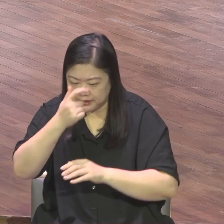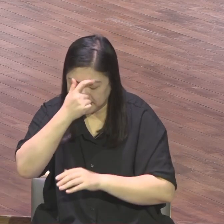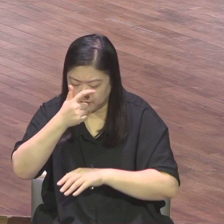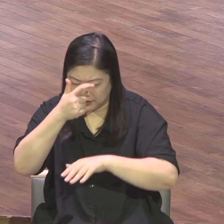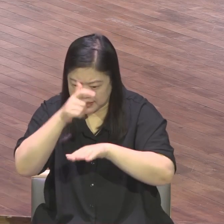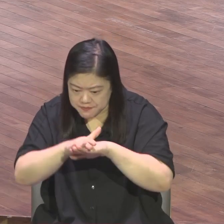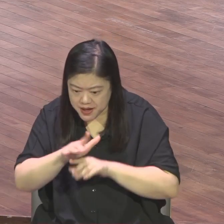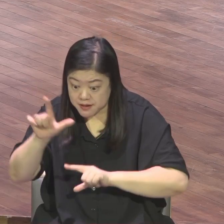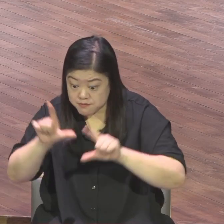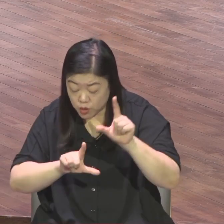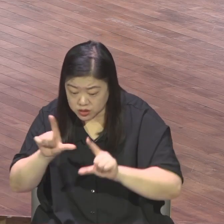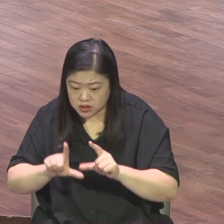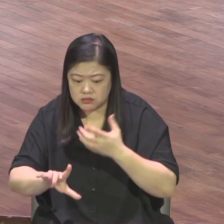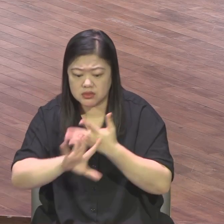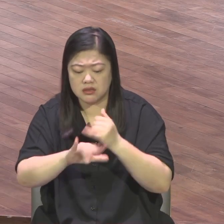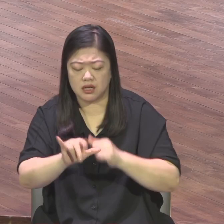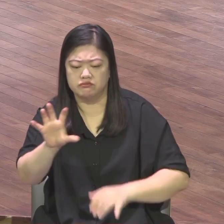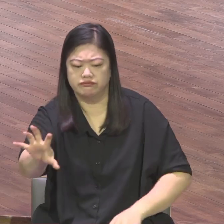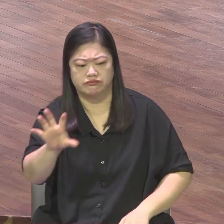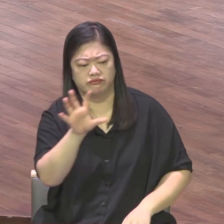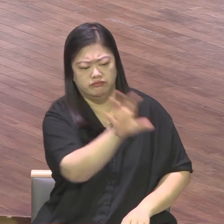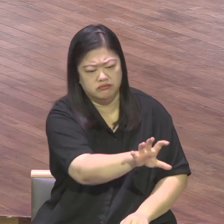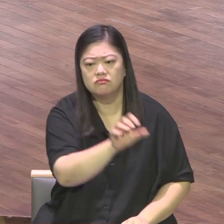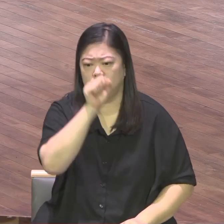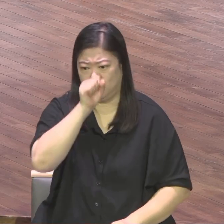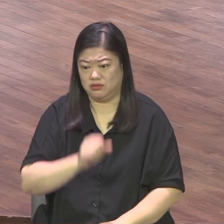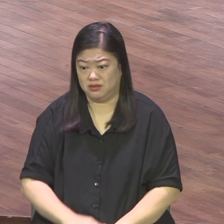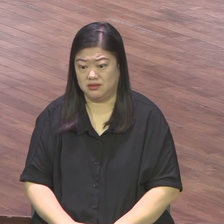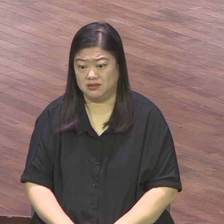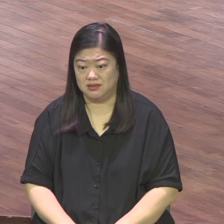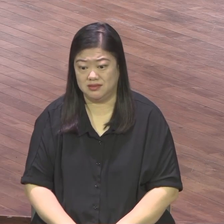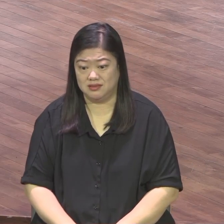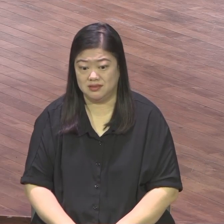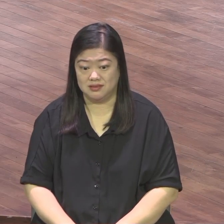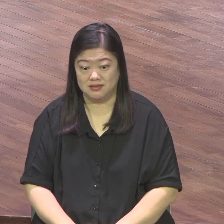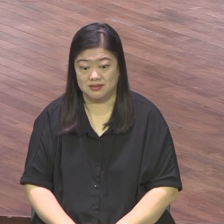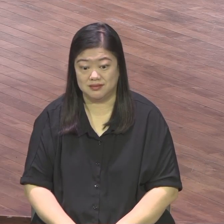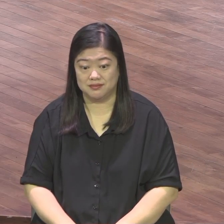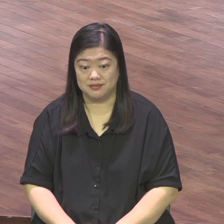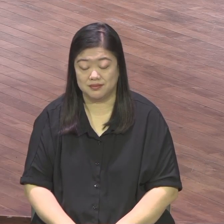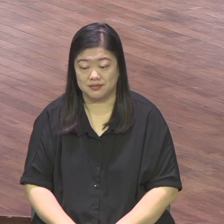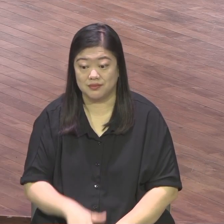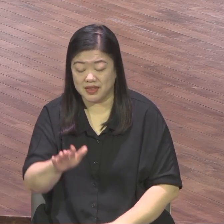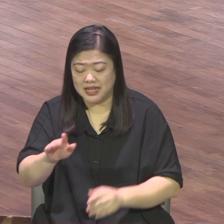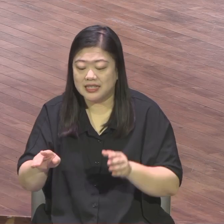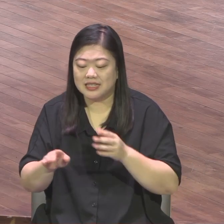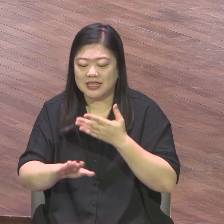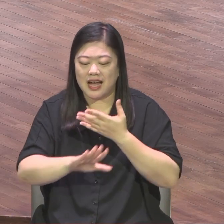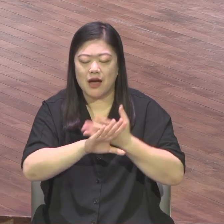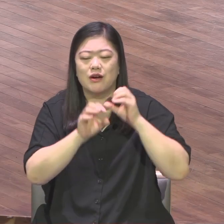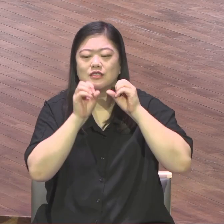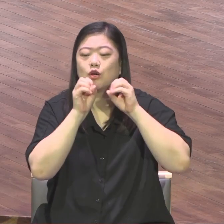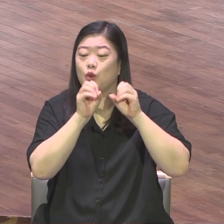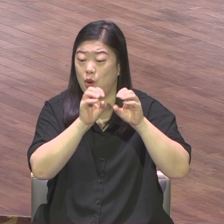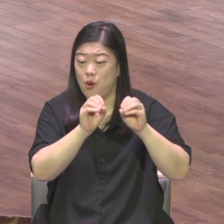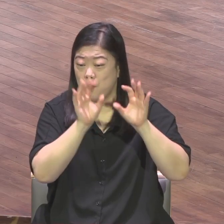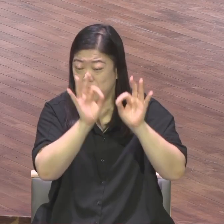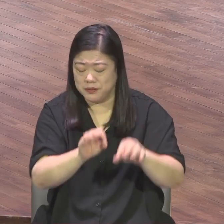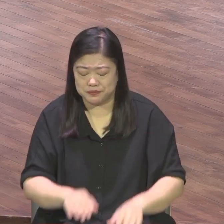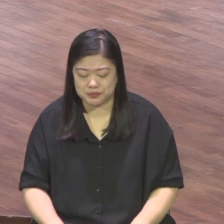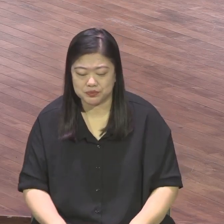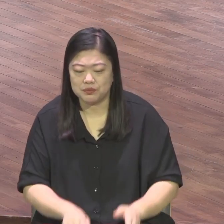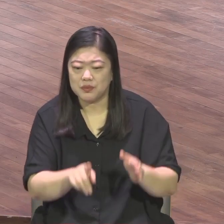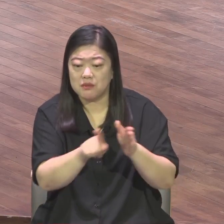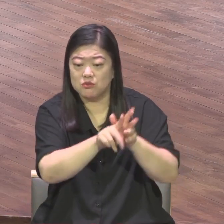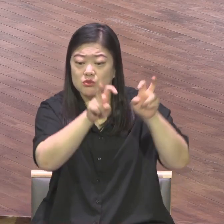이렇게 말할 정도로 예수 믿는 맛을 여러분 실제로 체험해야 돼요. 현장에서 전도하다 보면 불신자 이런 말 합니다. 아니